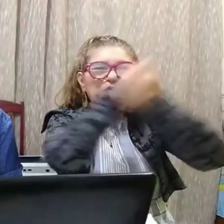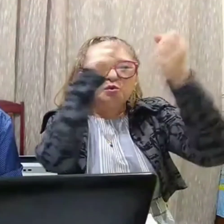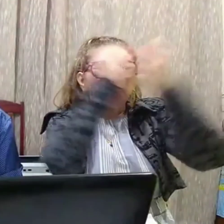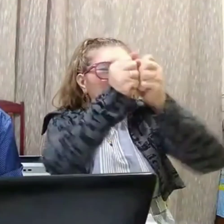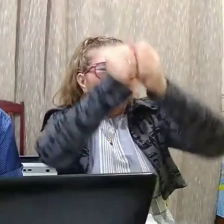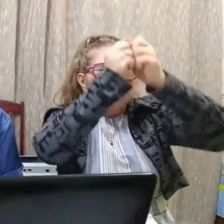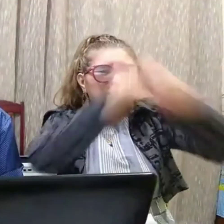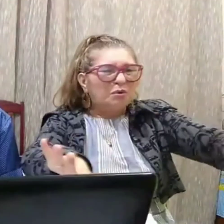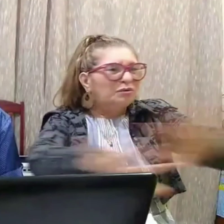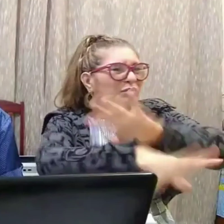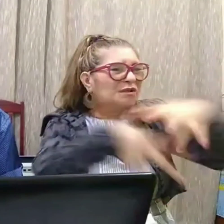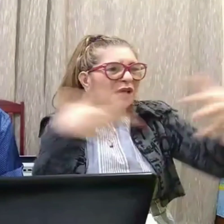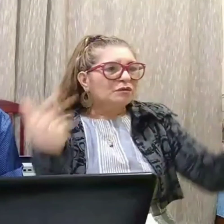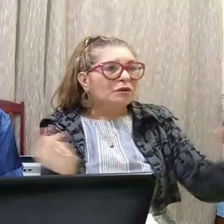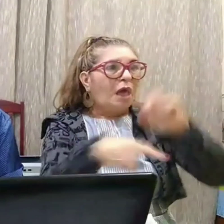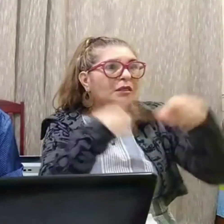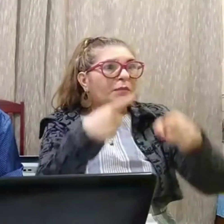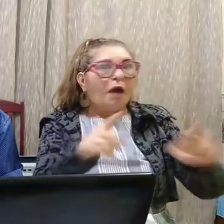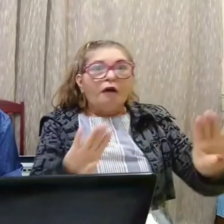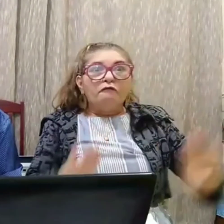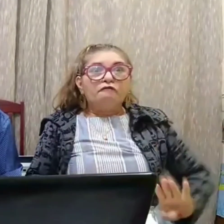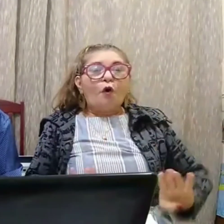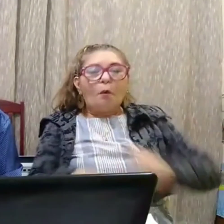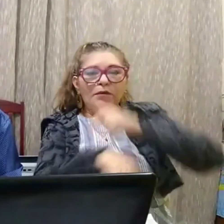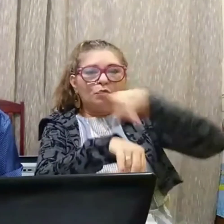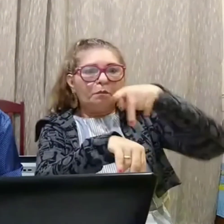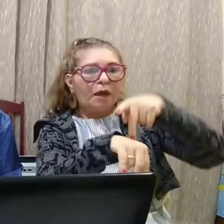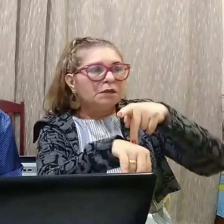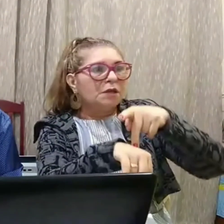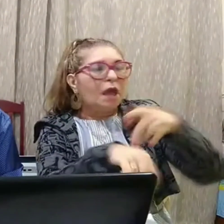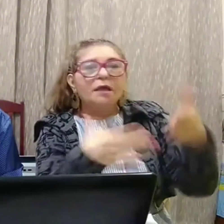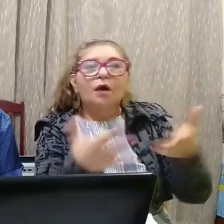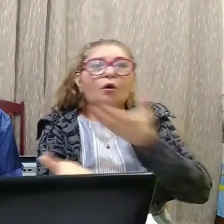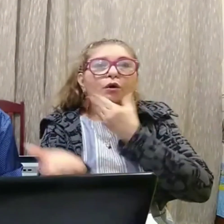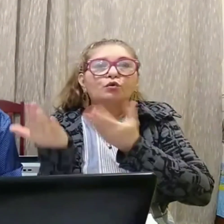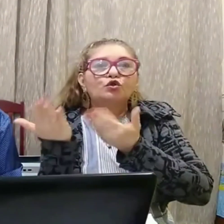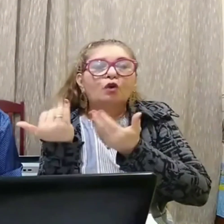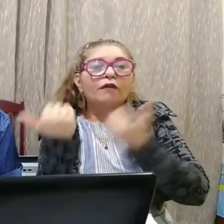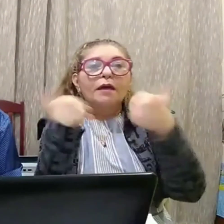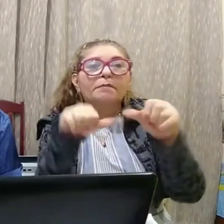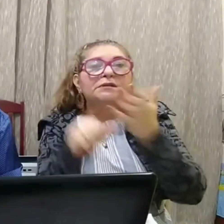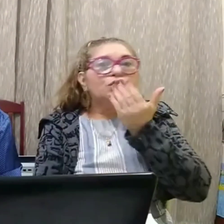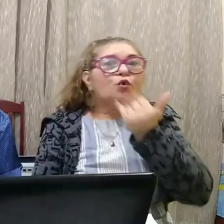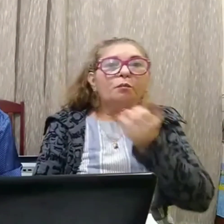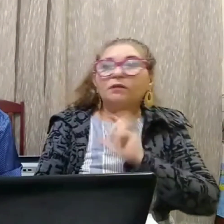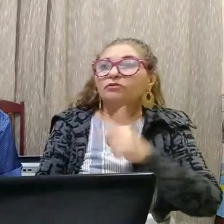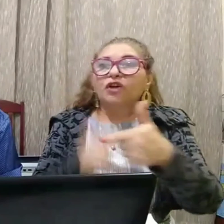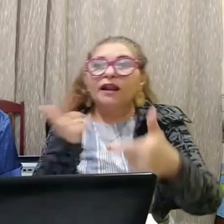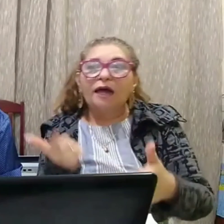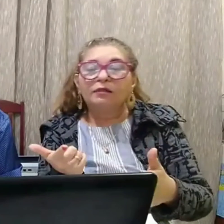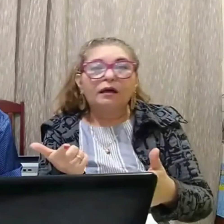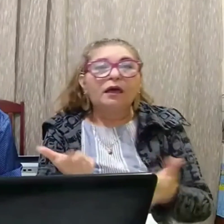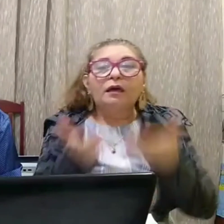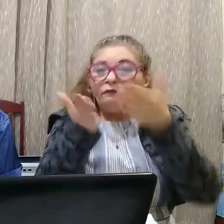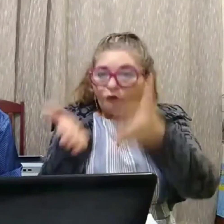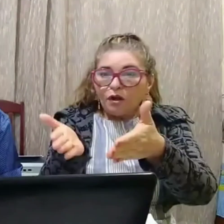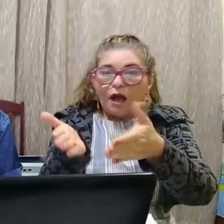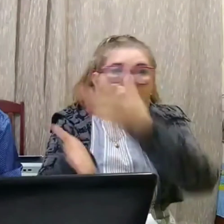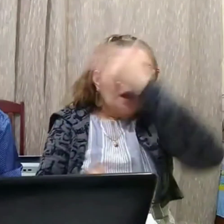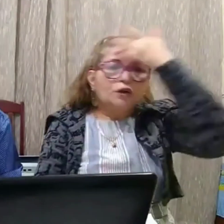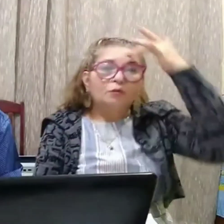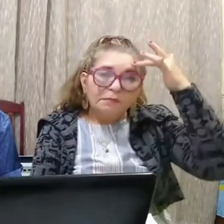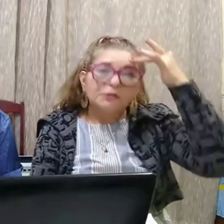fome, e ele começou a passar necessidade. Então ele foi e se agregou a um dos cidadãos